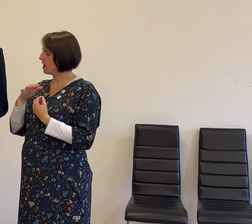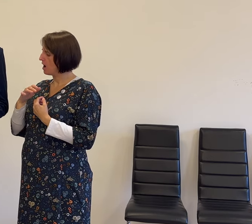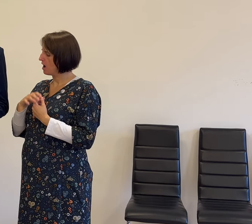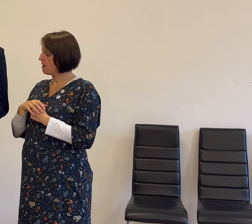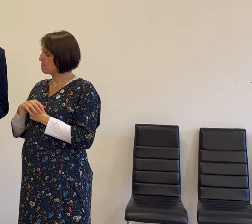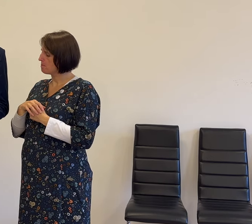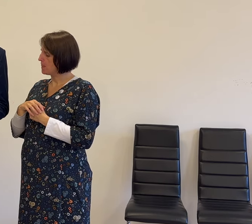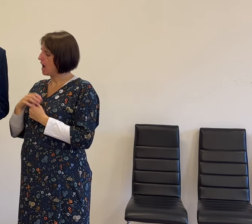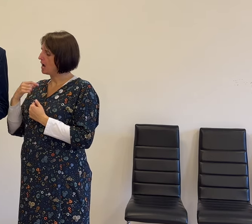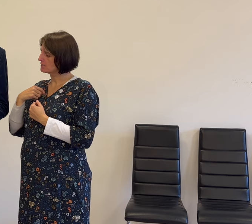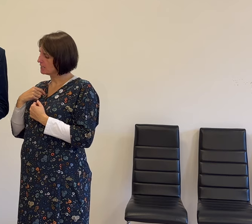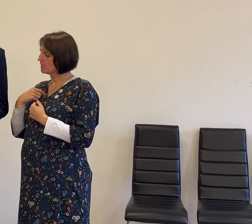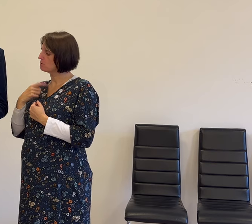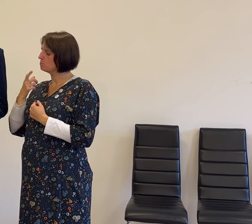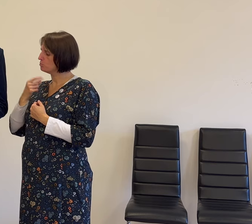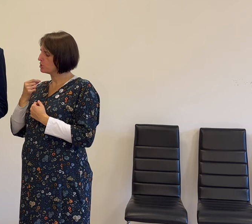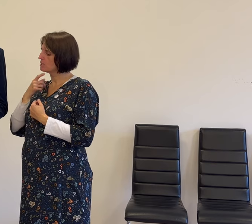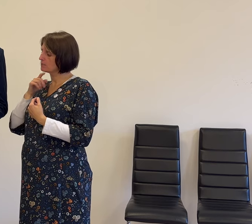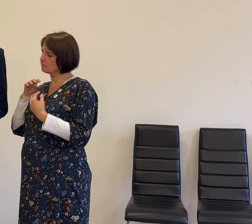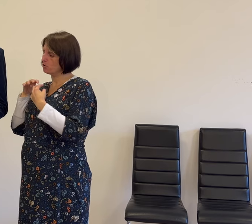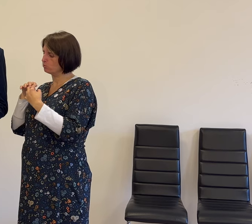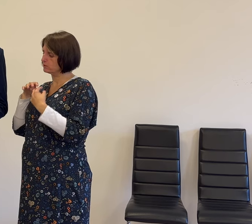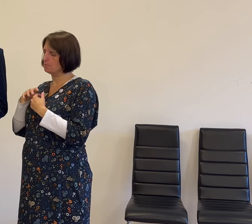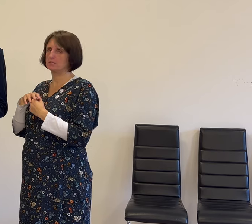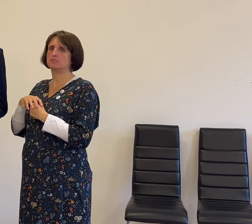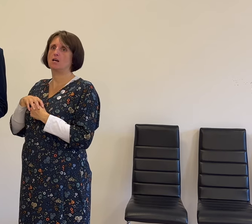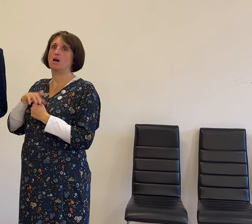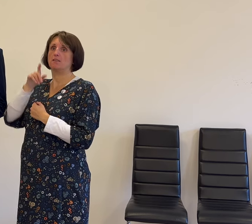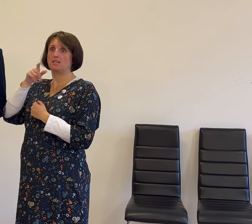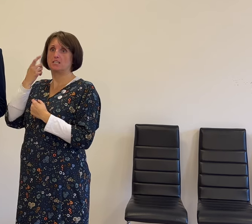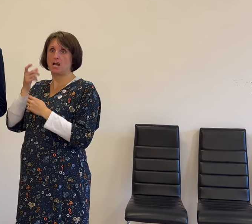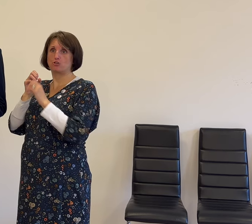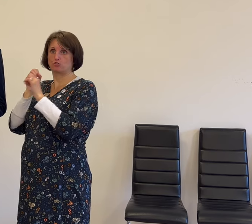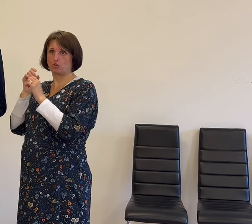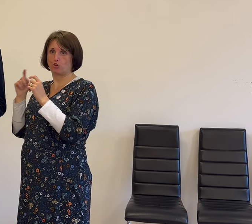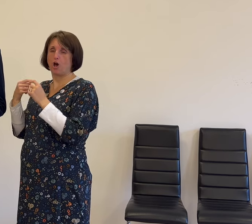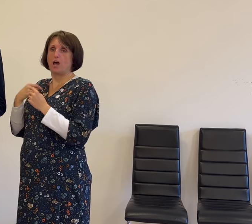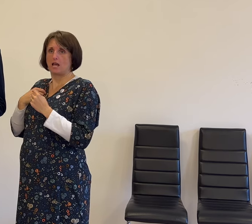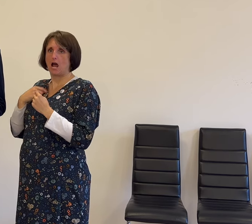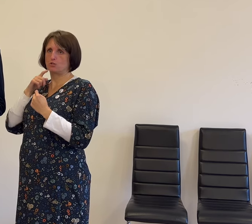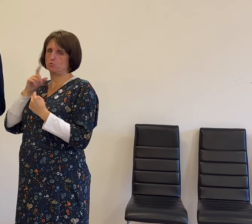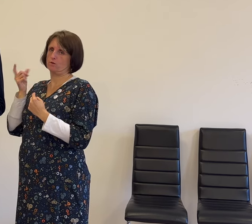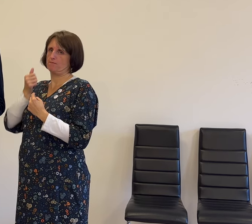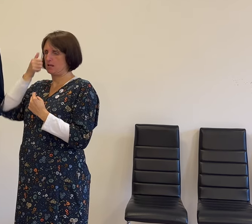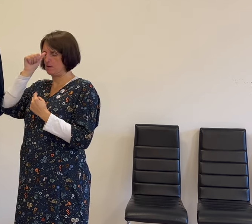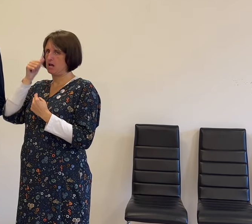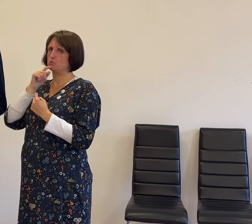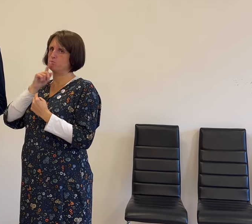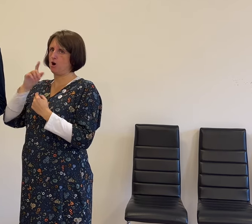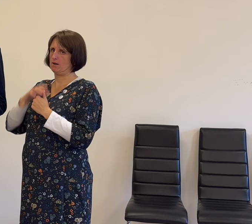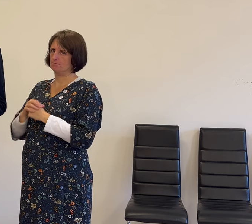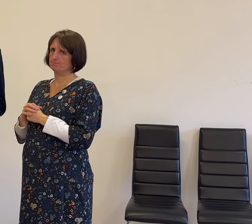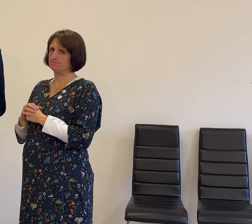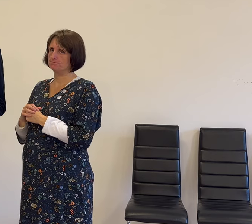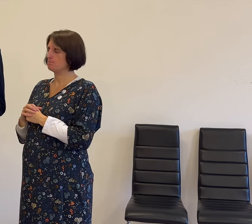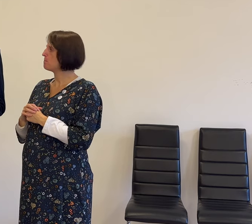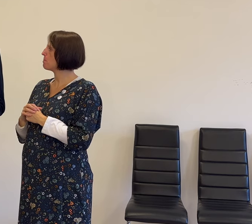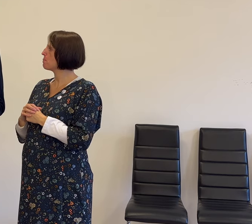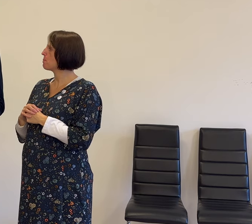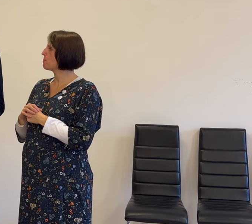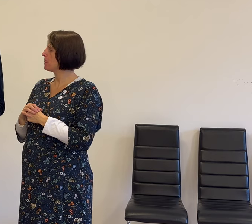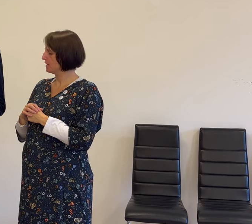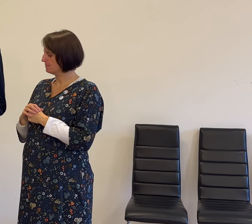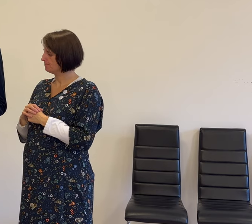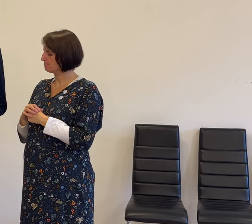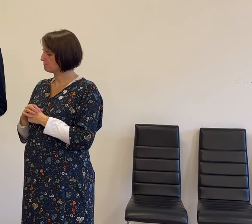oštěpem, já však jdu proti tobě ve jménu Hospodina zástupu, Boha izraelských řad, kterého si potupil. Ještě dnes mi tě